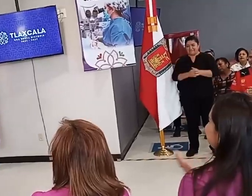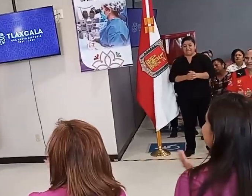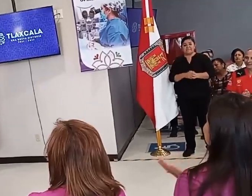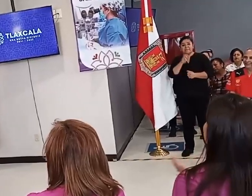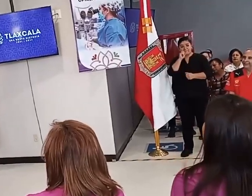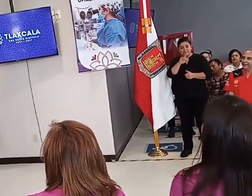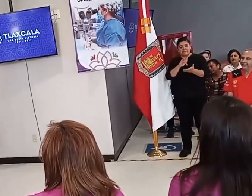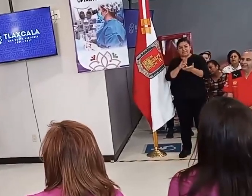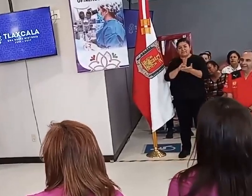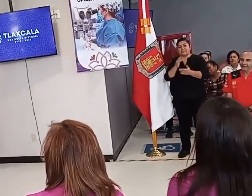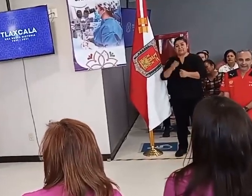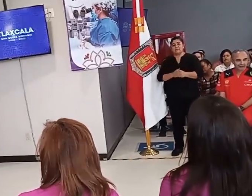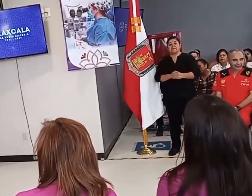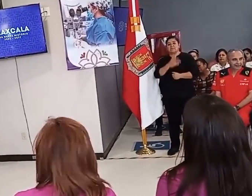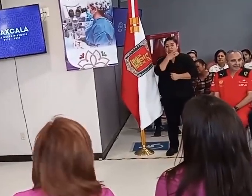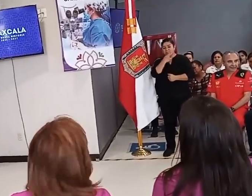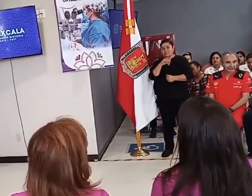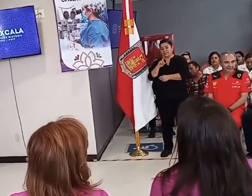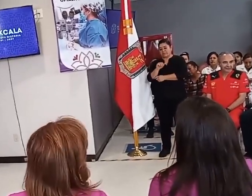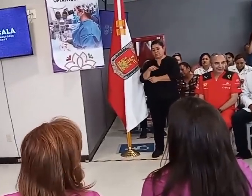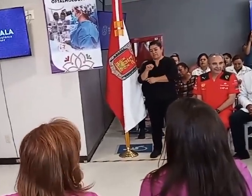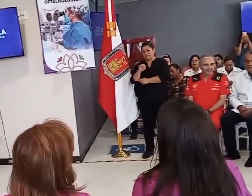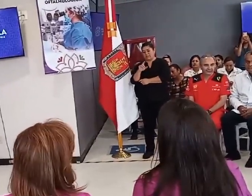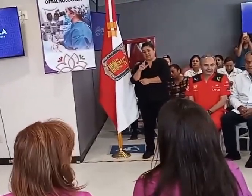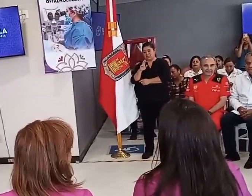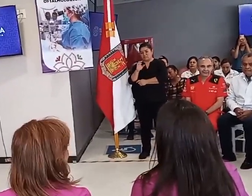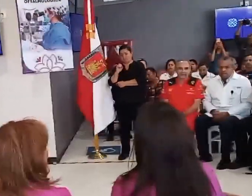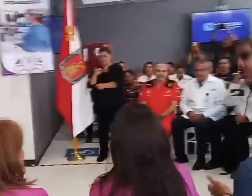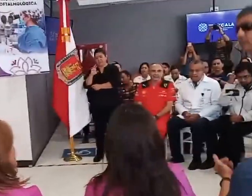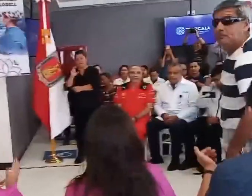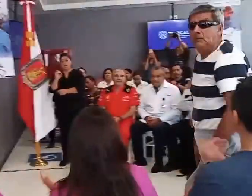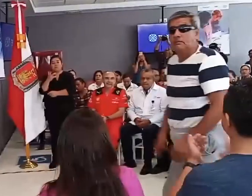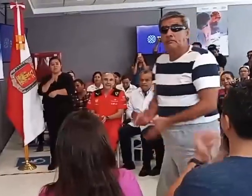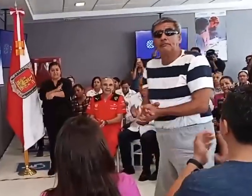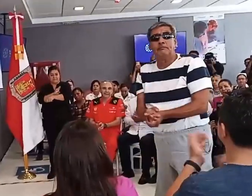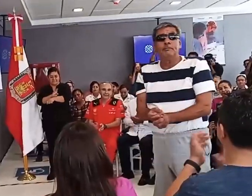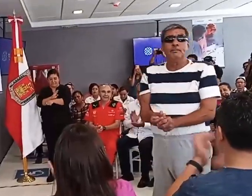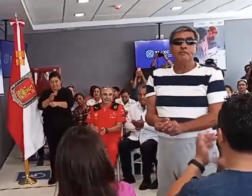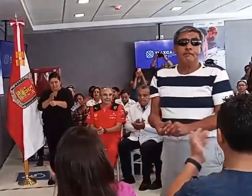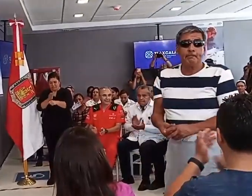agradecemos al Señor Daniel Antonio Romero López beneficiario de este